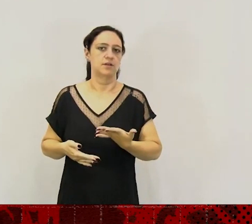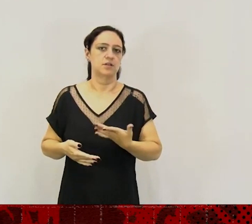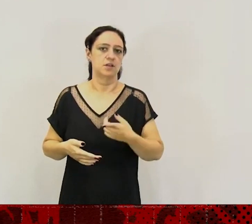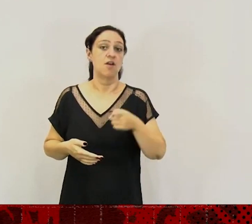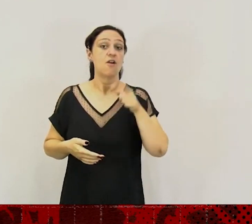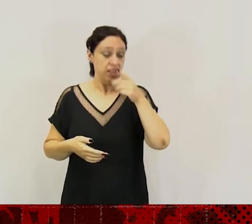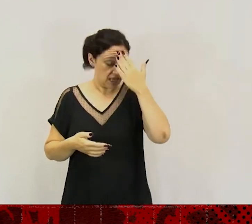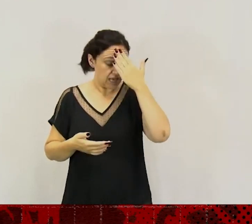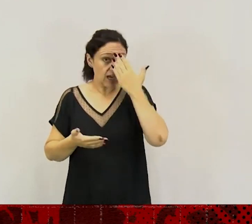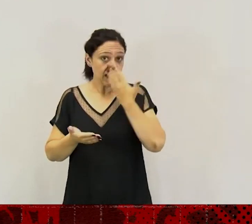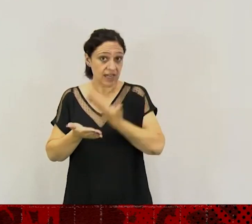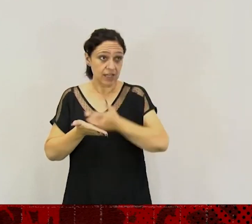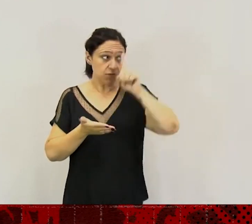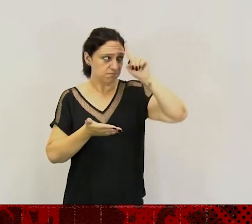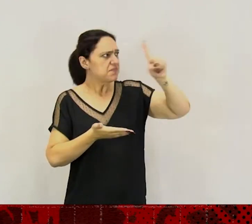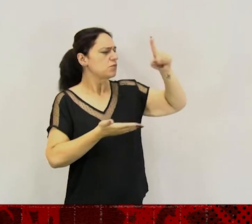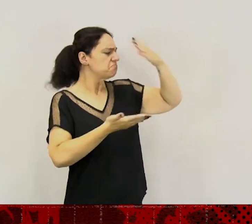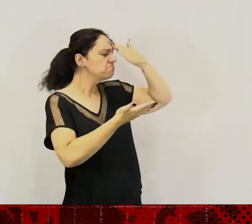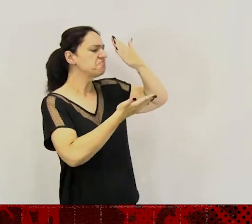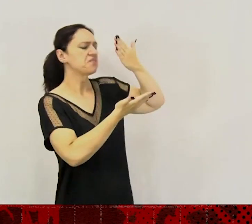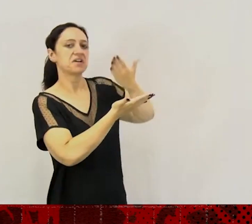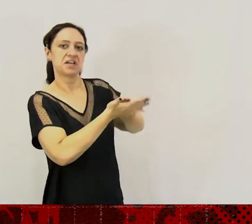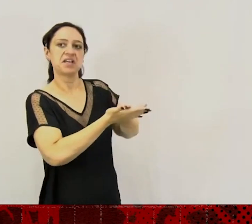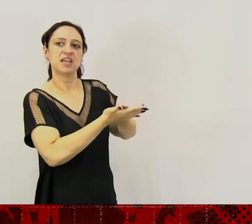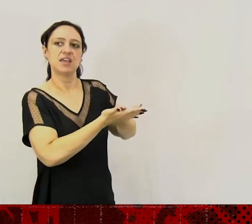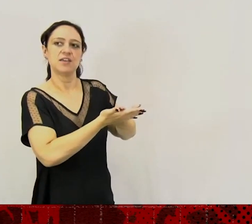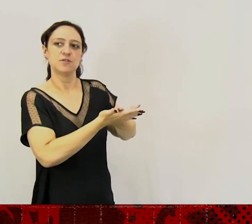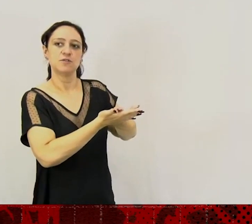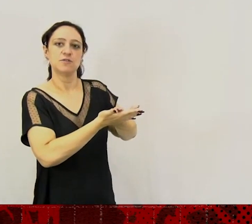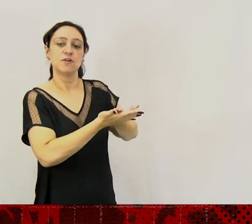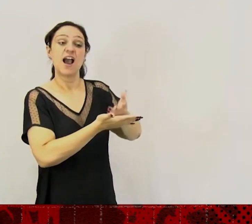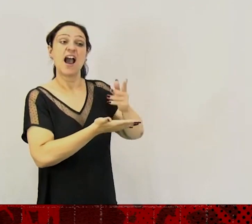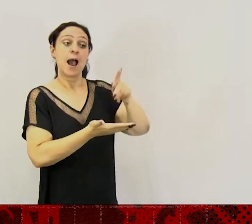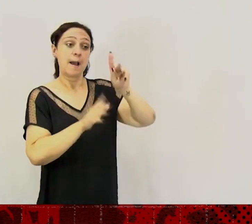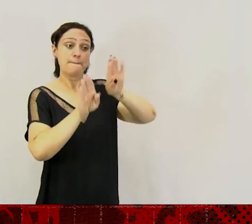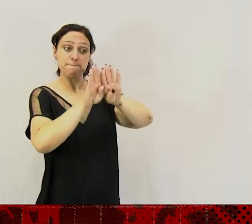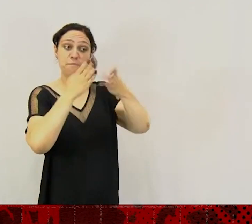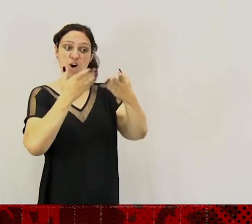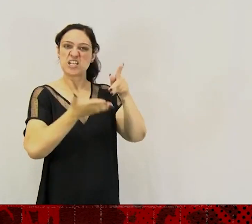creu no Senhor, você passou pela verdadeira porta.